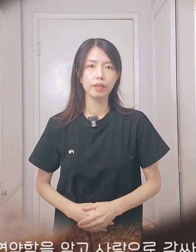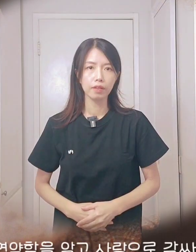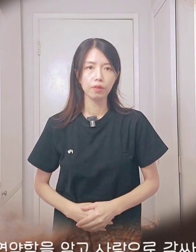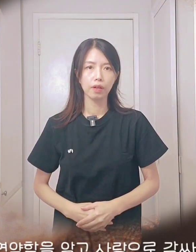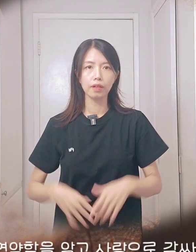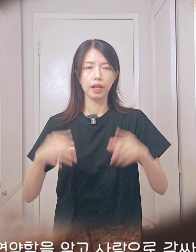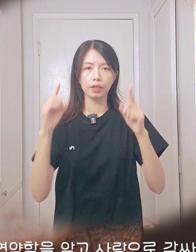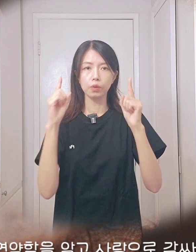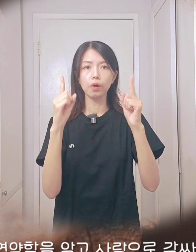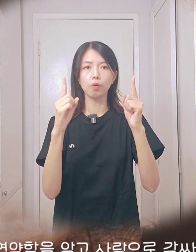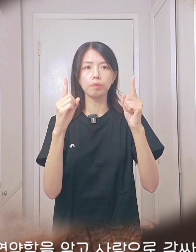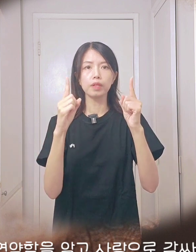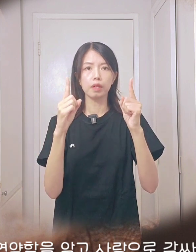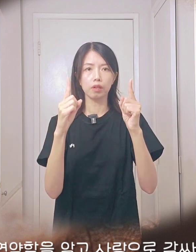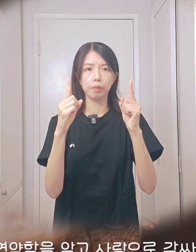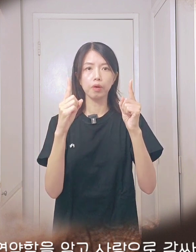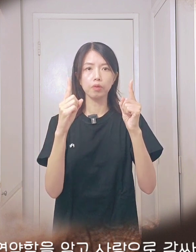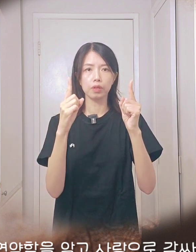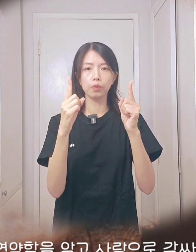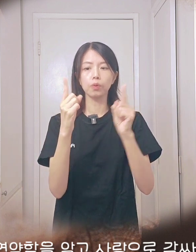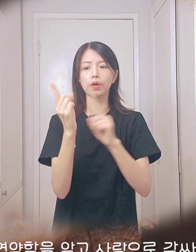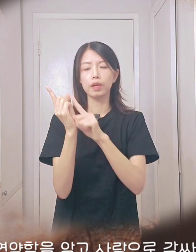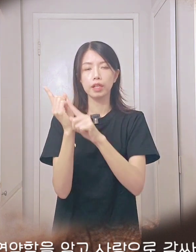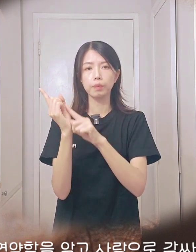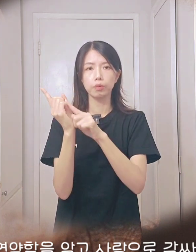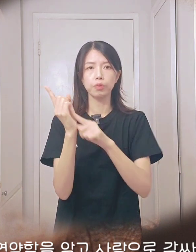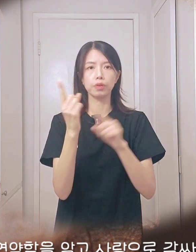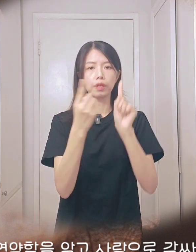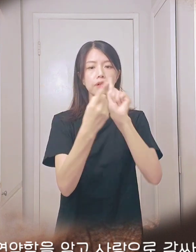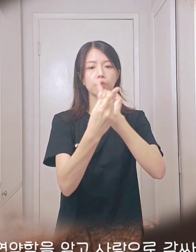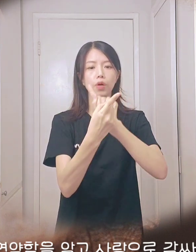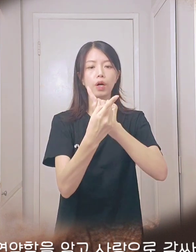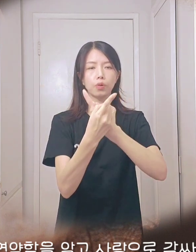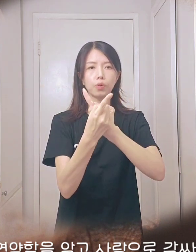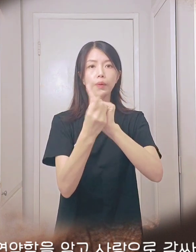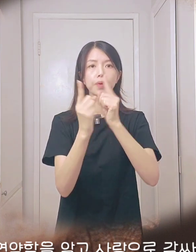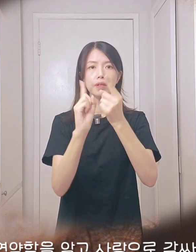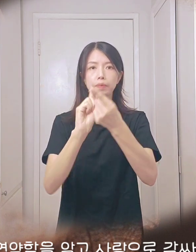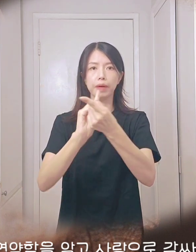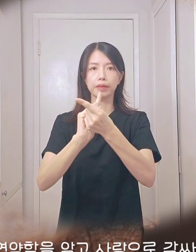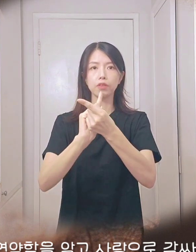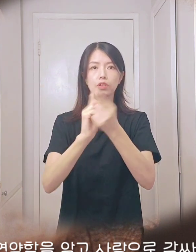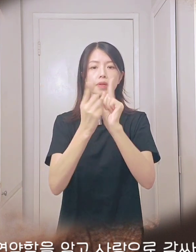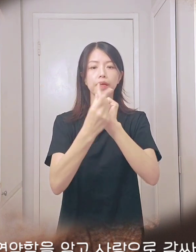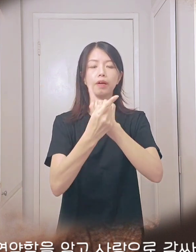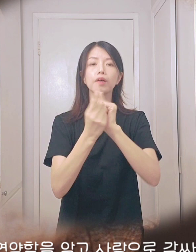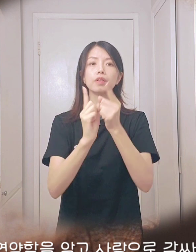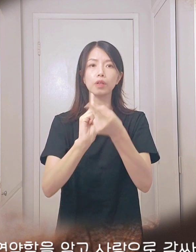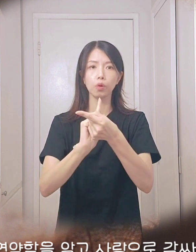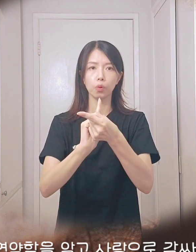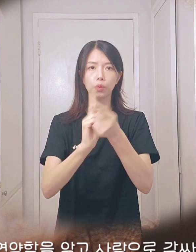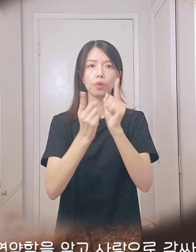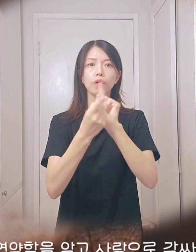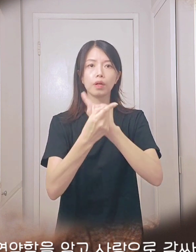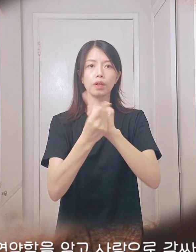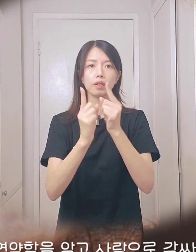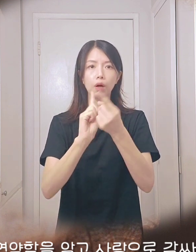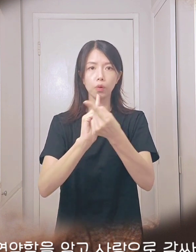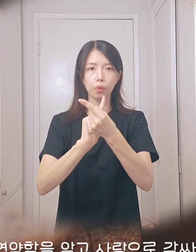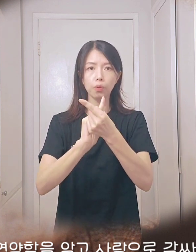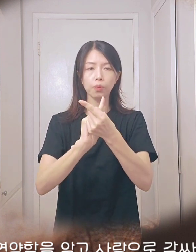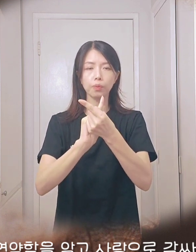서로라고 하는 뜻의 수어는 양손 검지를 이렇게 펴주시고 이 부분을 좌우로 한 번씩 맞대주시면 돼요.